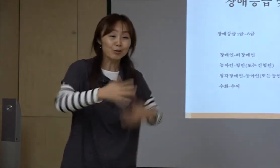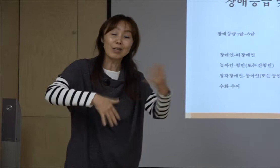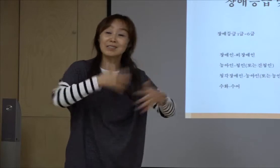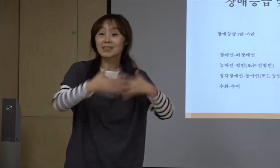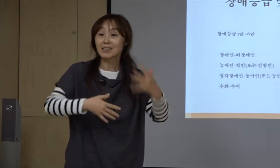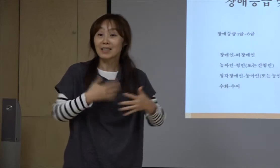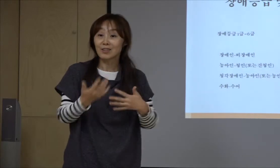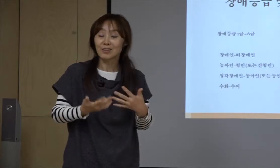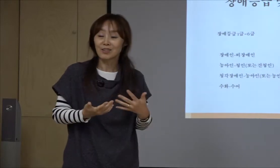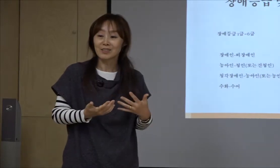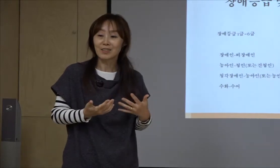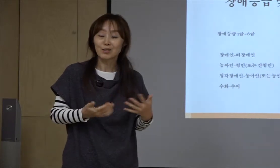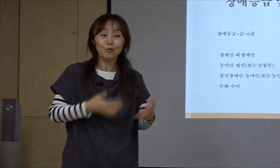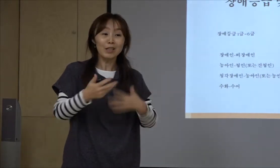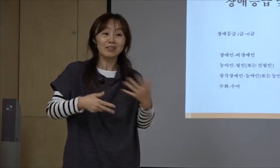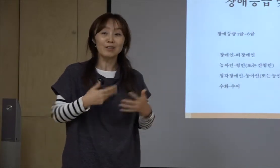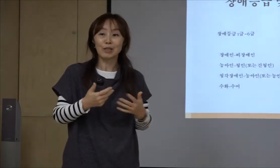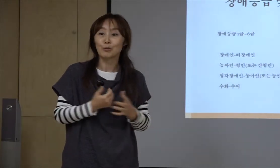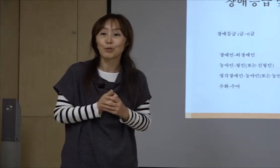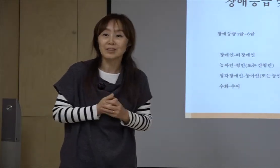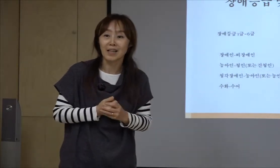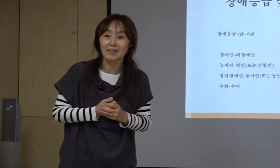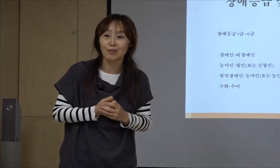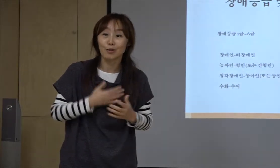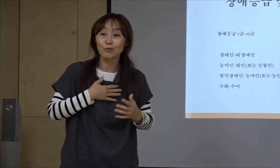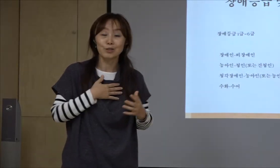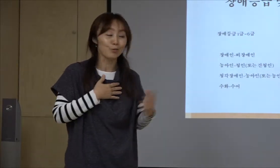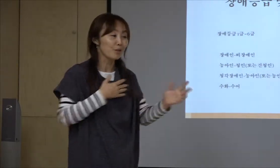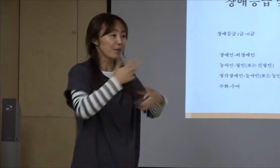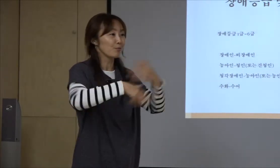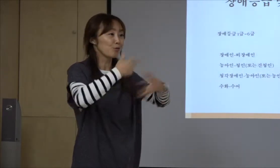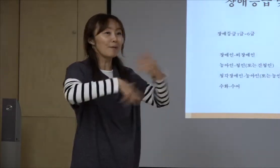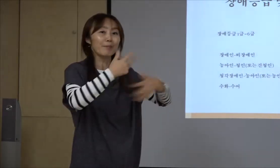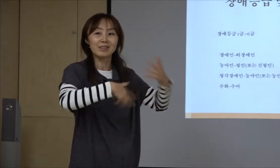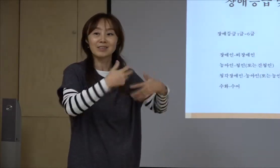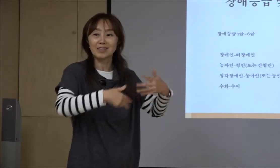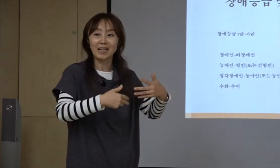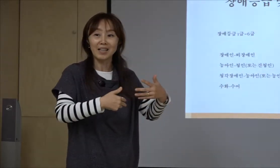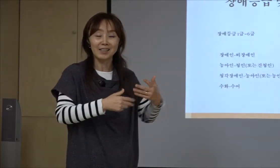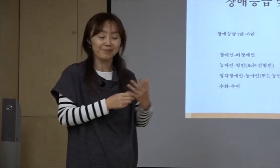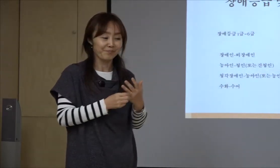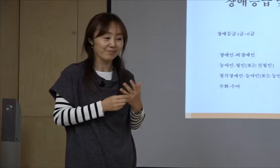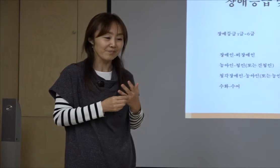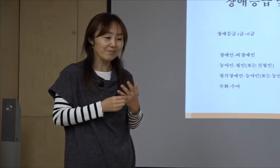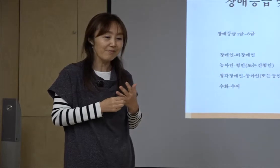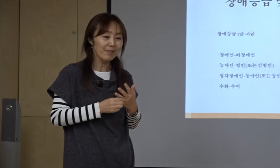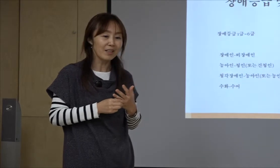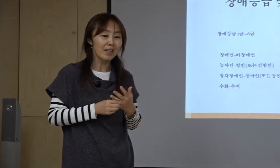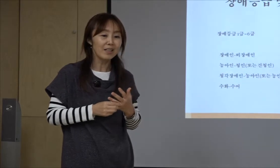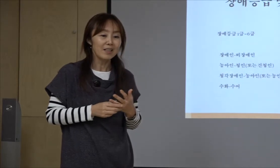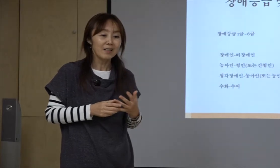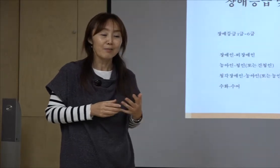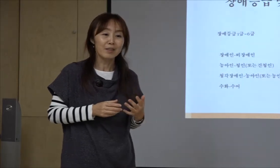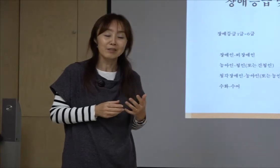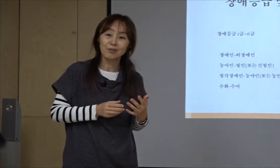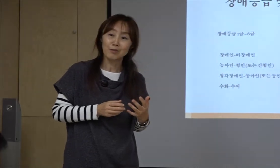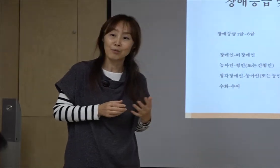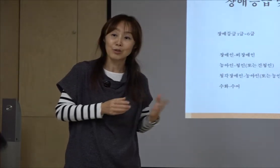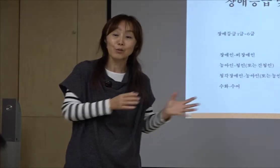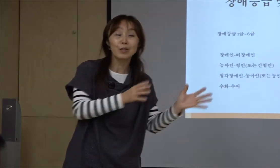수화를 쓰잖아요. 근데 이제 수화를 쓴다고 다 농인은 아니에요. 저도 이제 농인 만나면 수화만 막 쓰니까. 그러니까 예를 들어서 뭐 이제 농인이